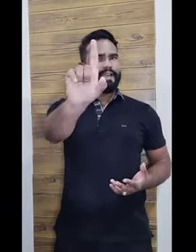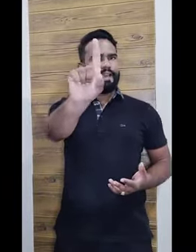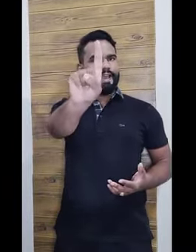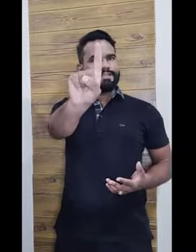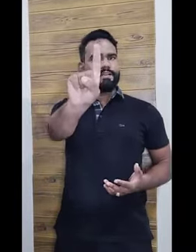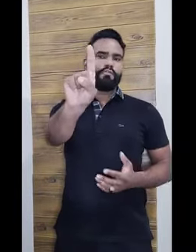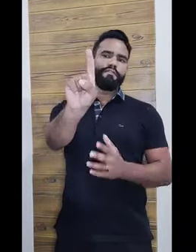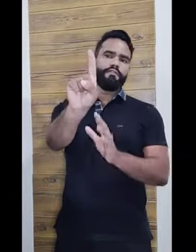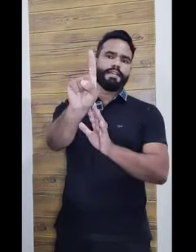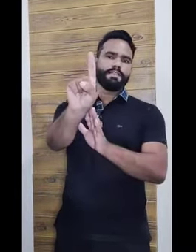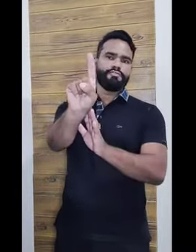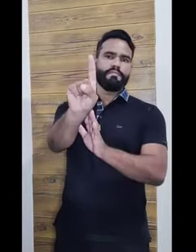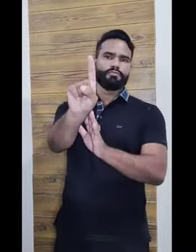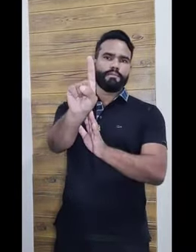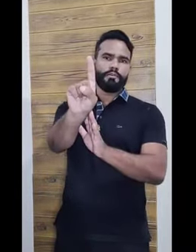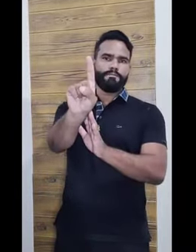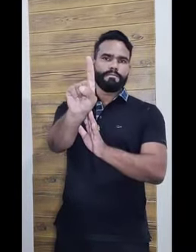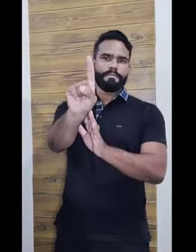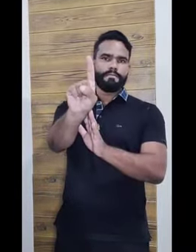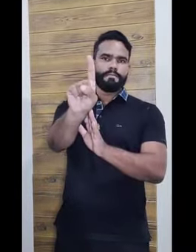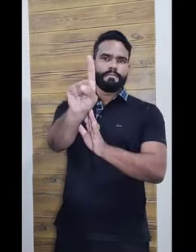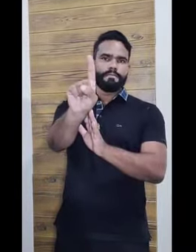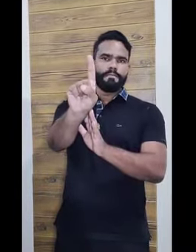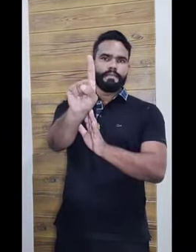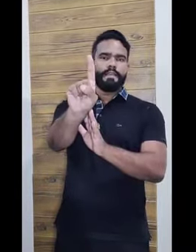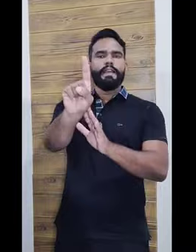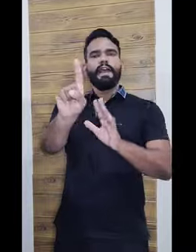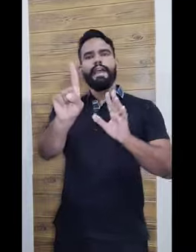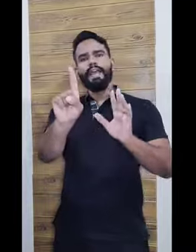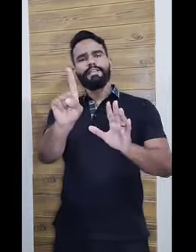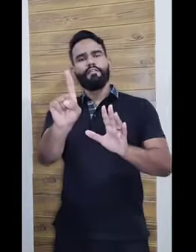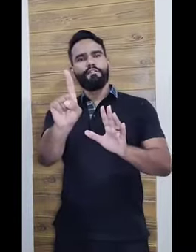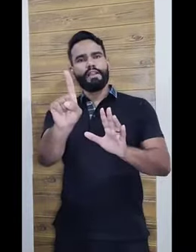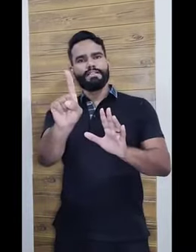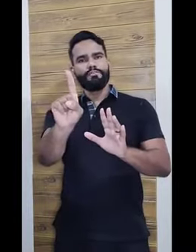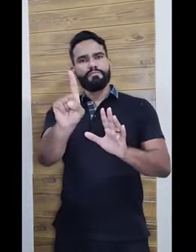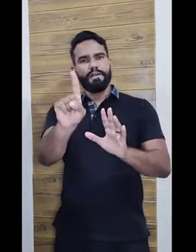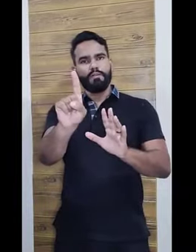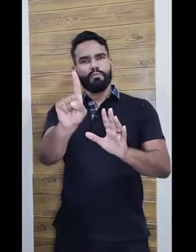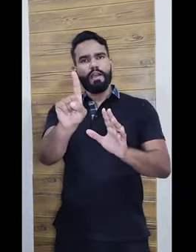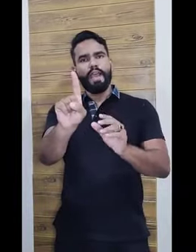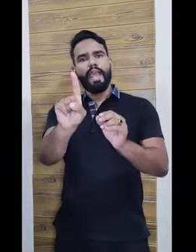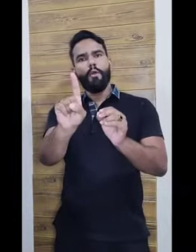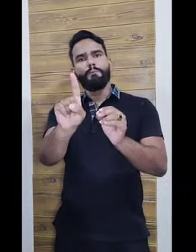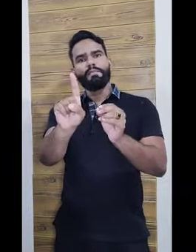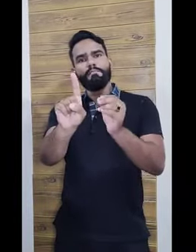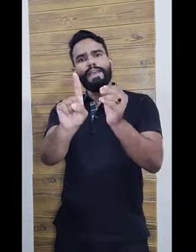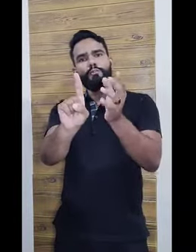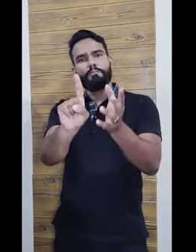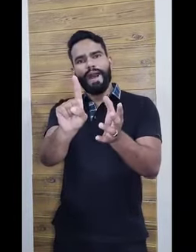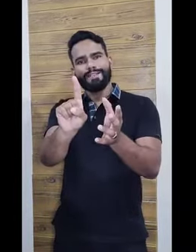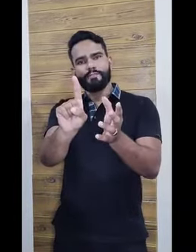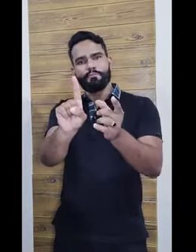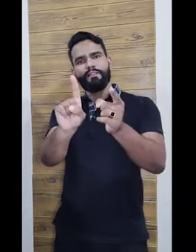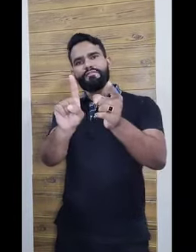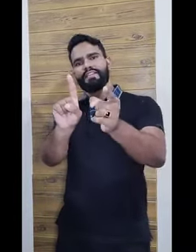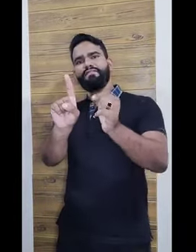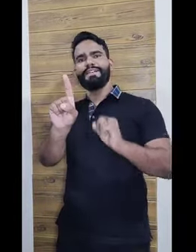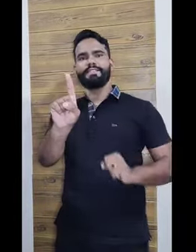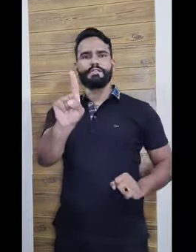É essa configuração de mão, tá bom? Essa configuração de mão é o primeiro passo para você fazer o